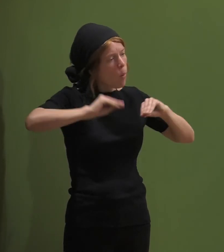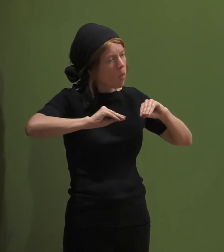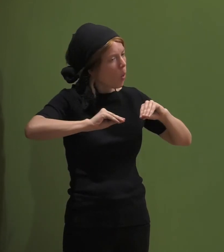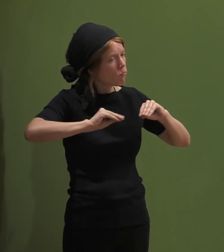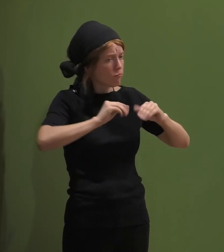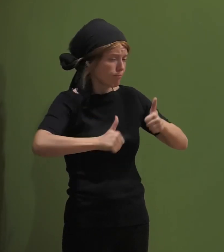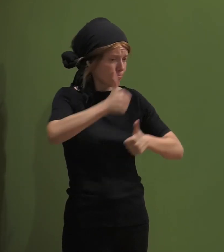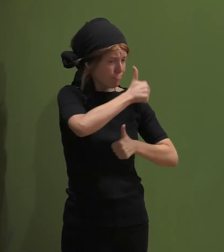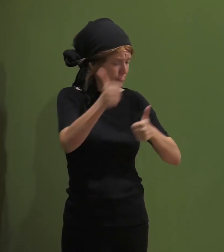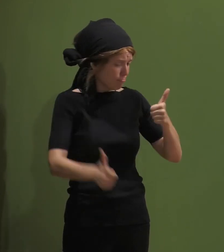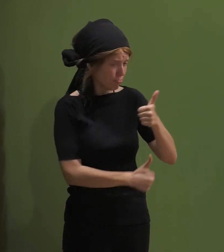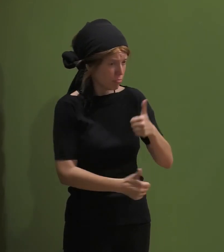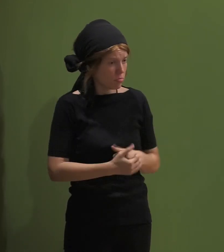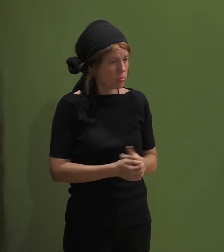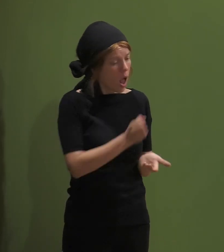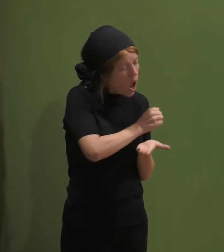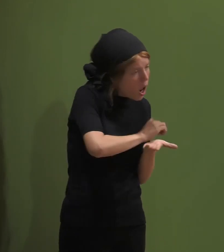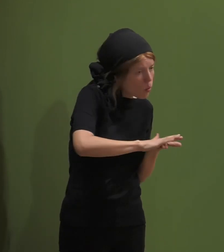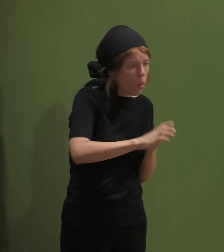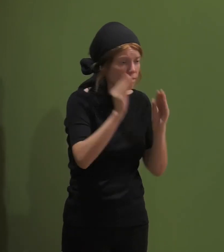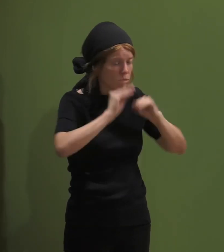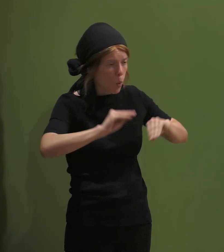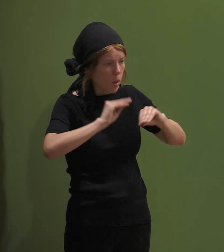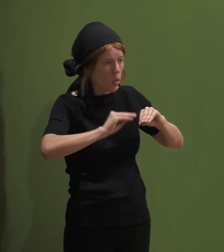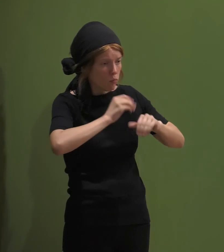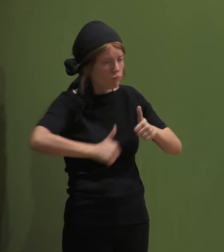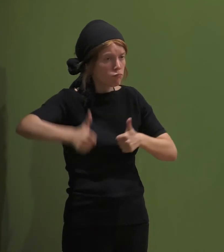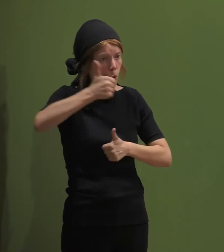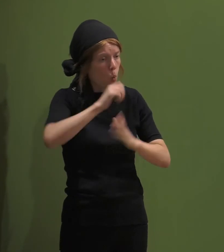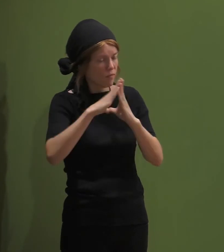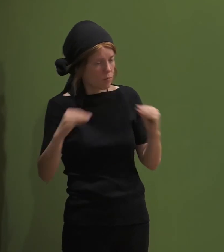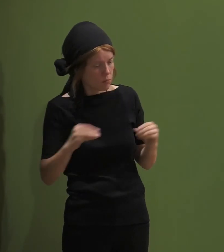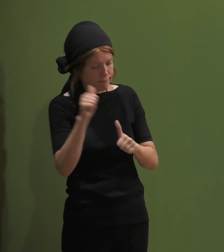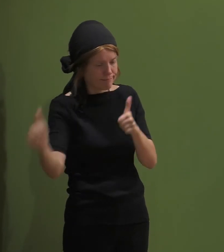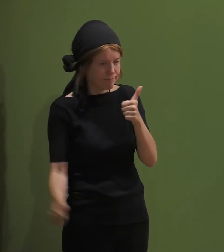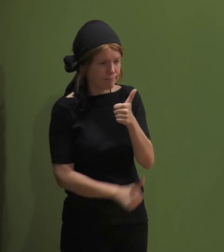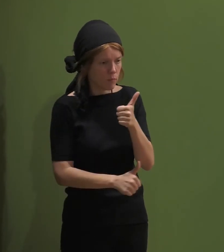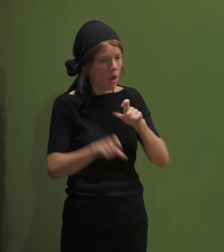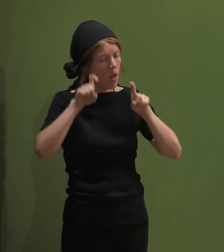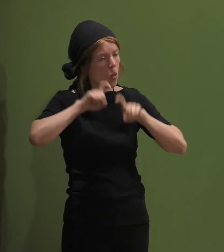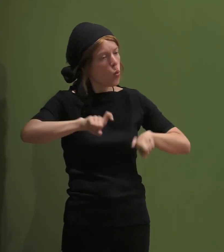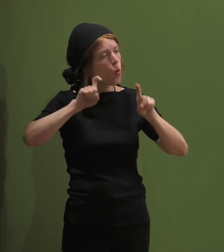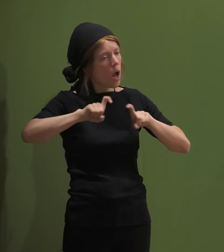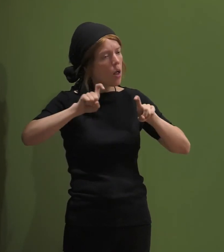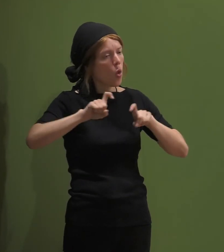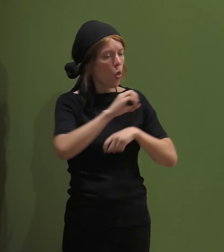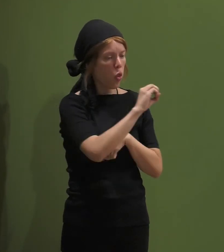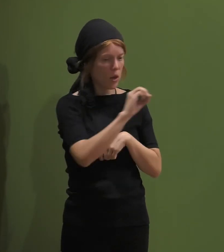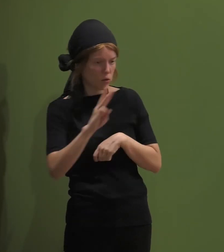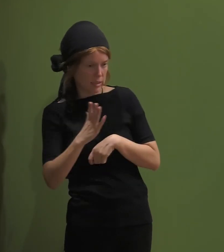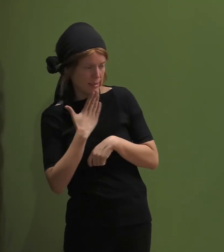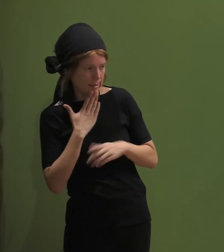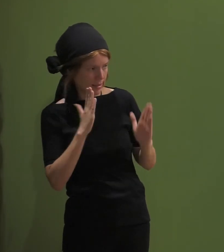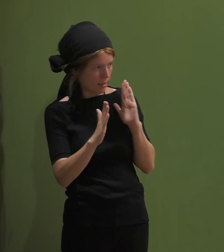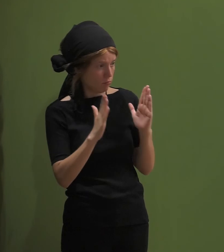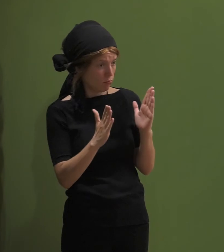y hacia abajo, de la gratuidad en la formación. Hacia arriba con la universidad, hacia abajo con la educación 0-3 años, que